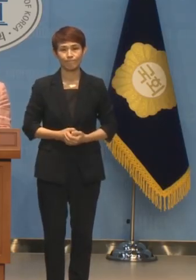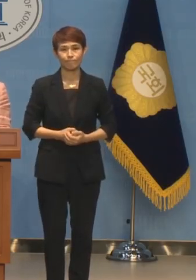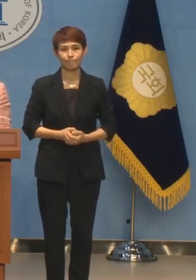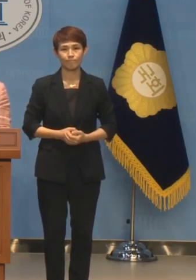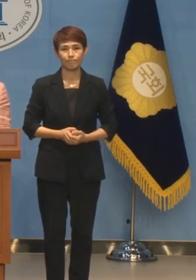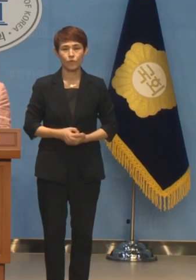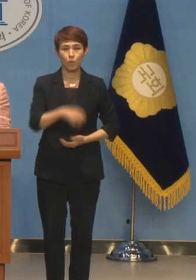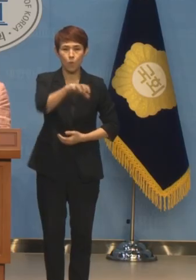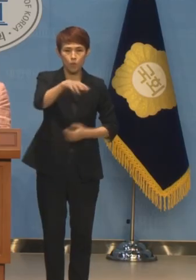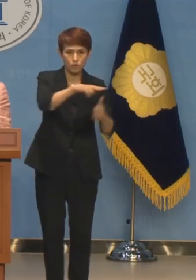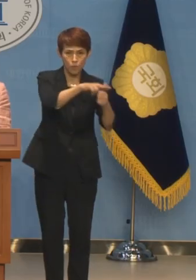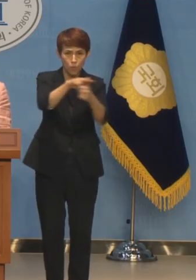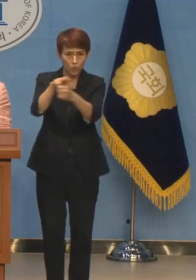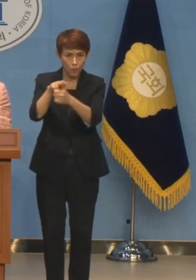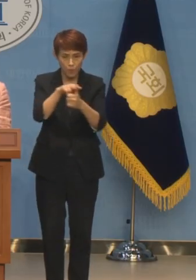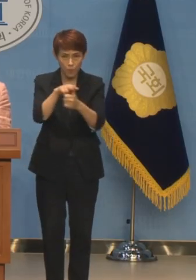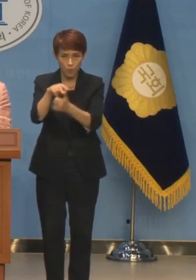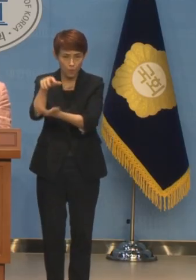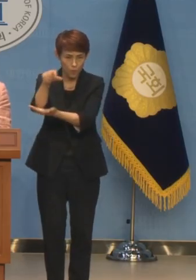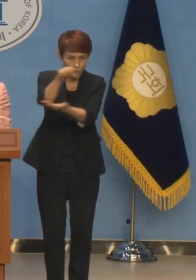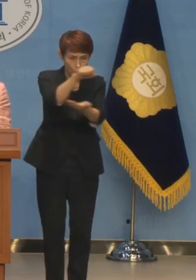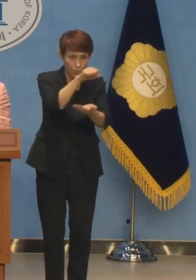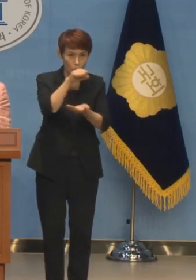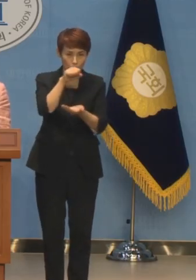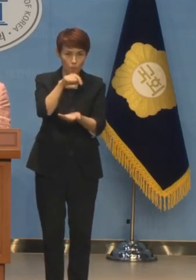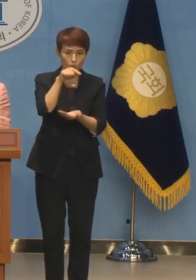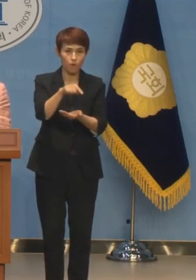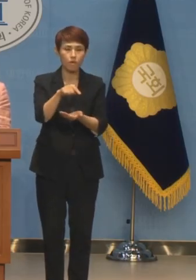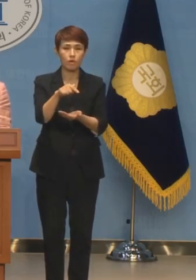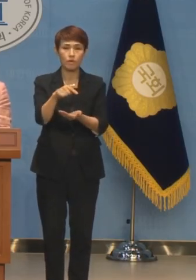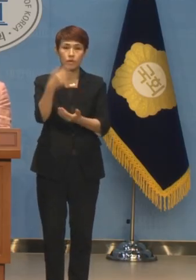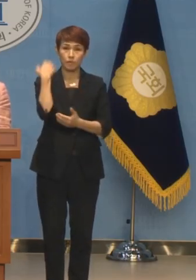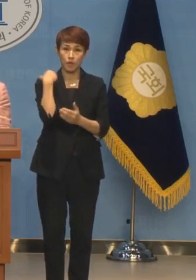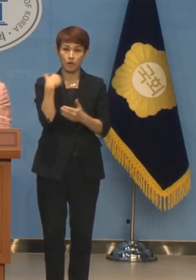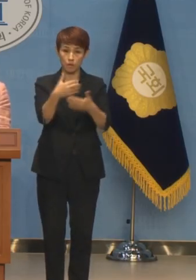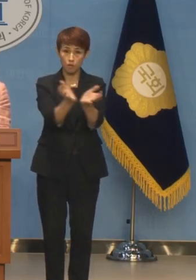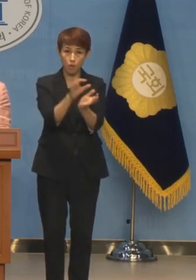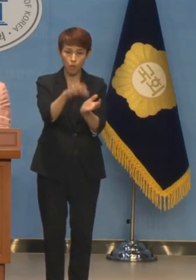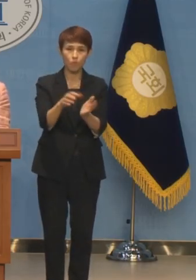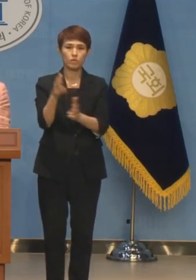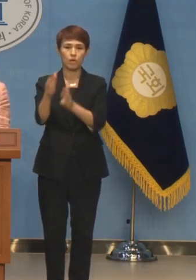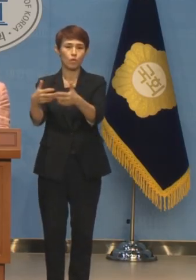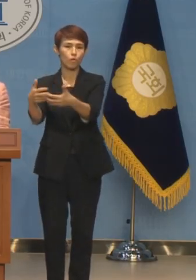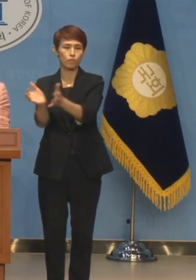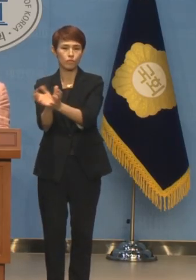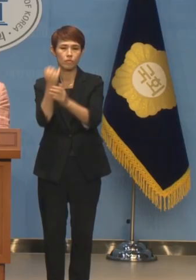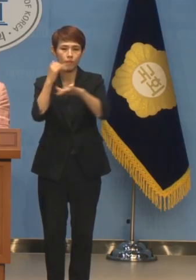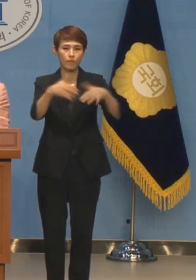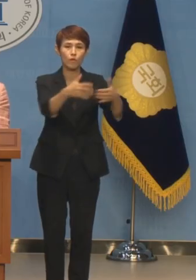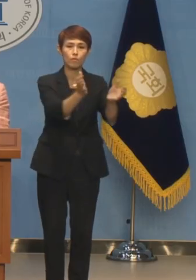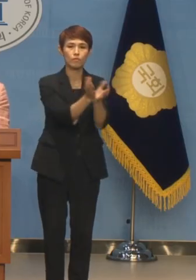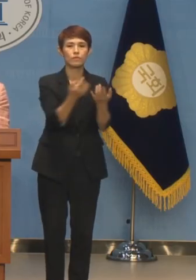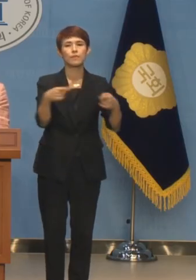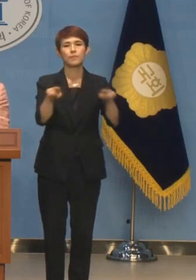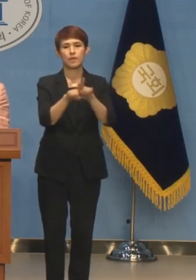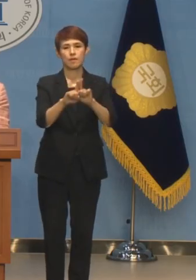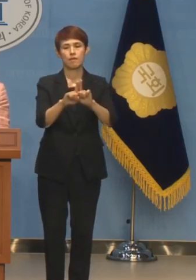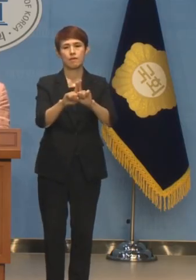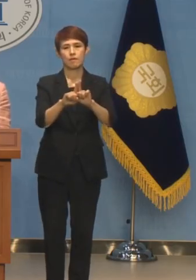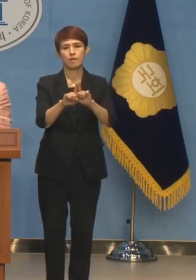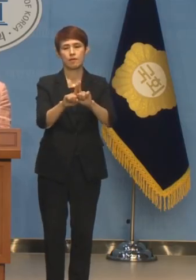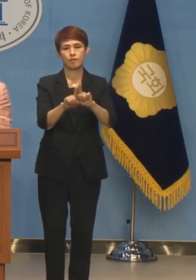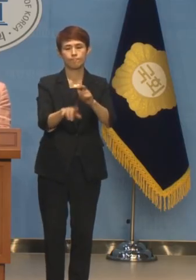입지 정보망을 구축하고 운영하는 주무부처의 경우에도 산업부와 해수부가 공동으로 권한을 가지도록